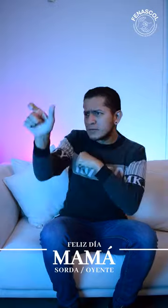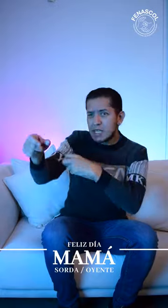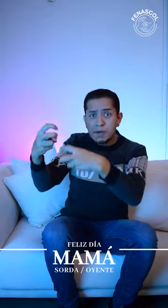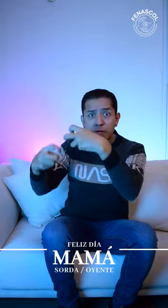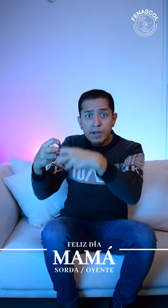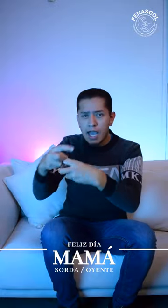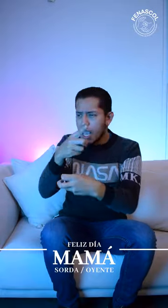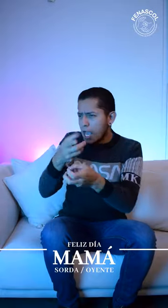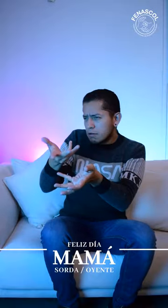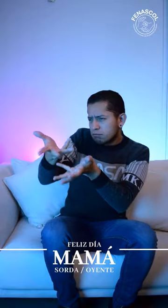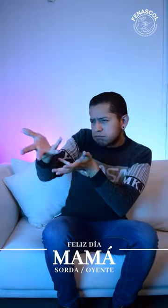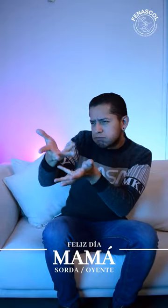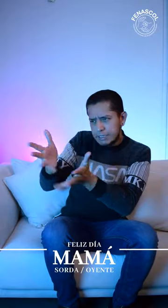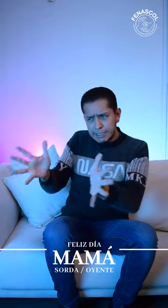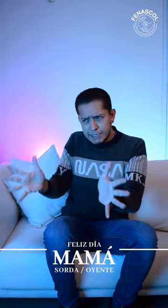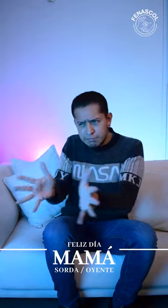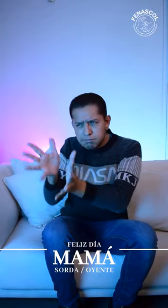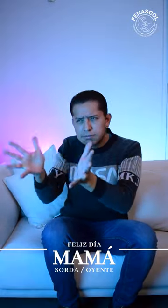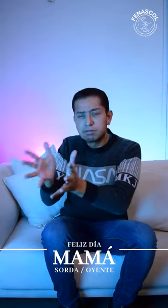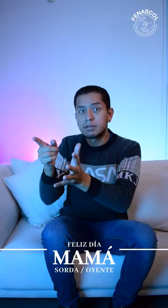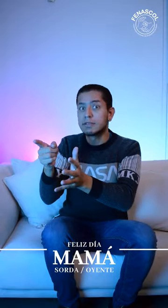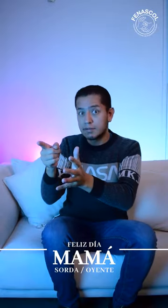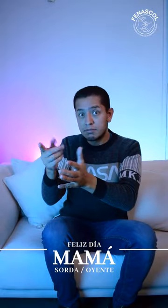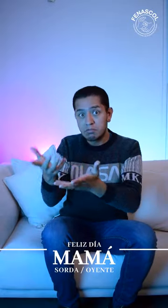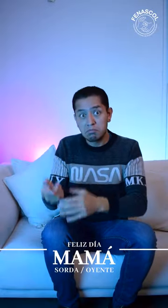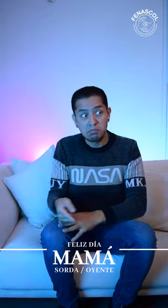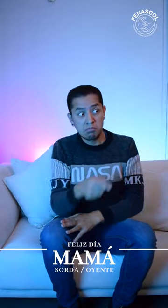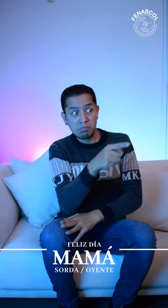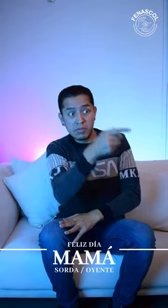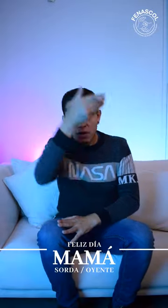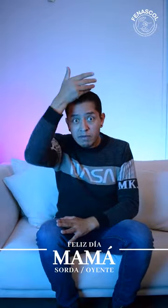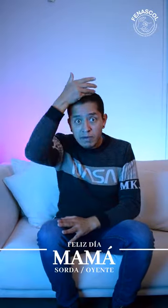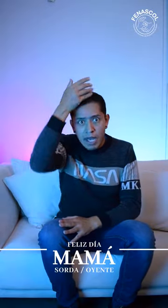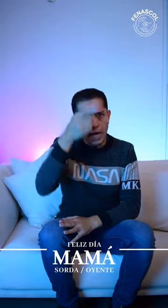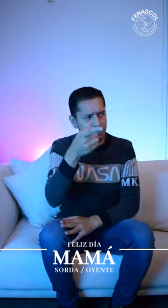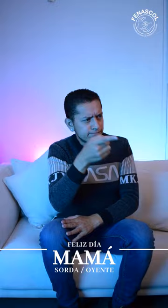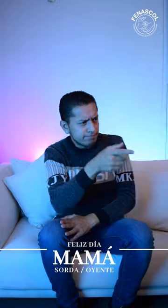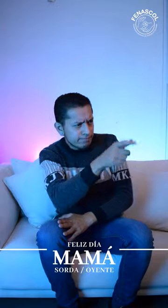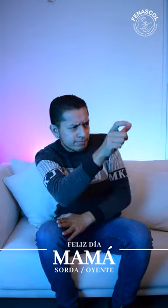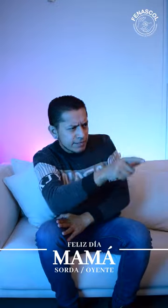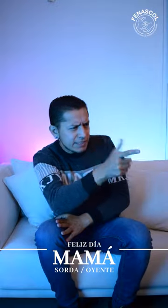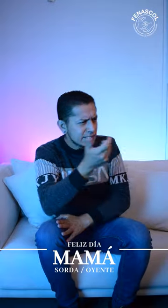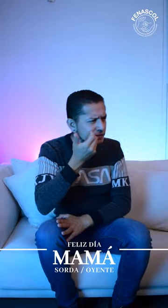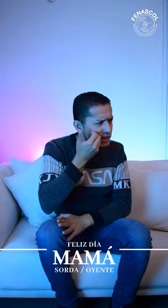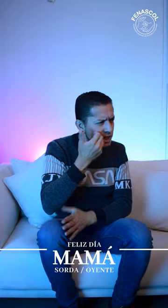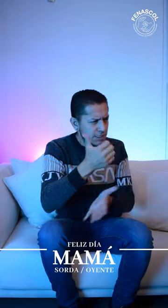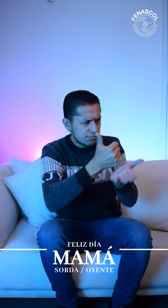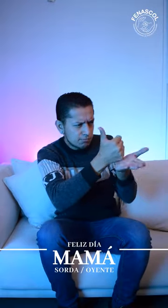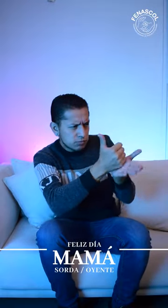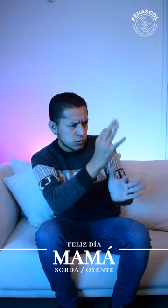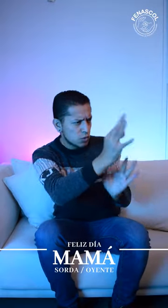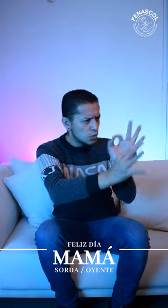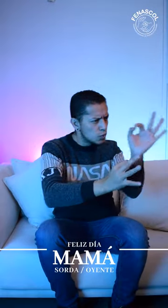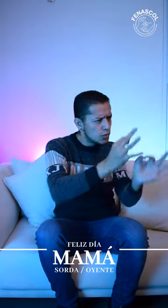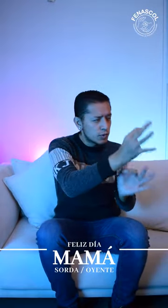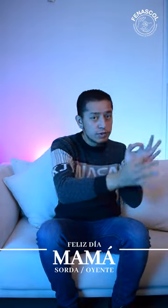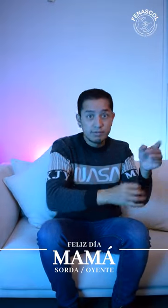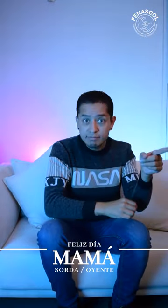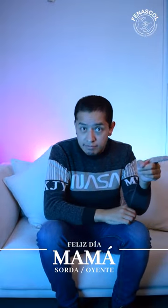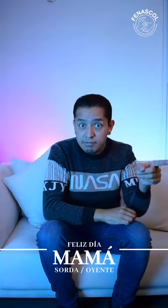trabajadora una madre psicóloga que da aliento a sus pacientes una madre enfermera que cuida